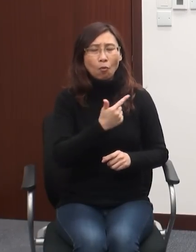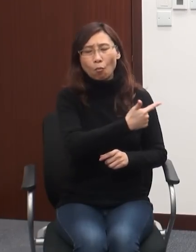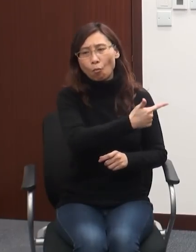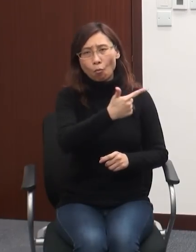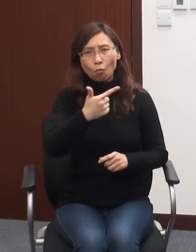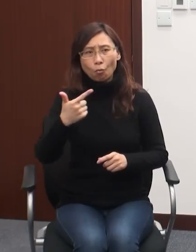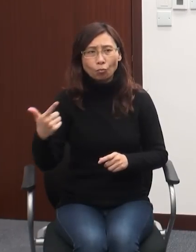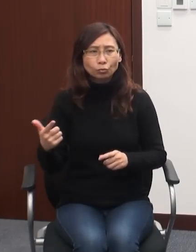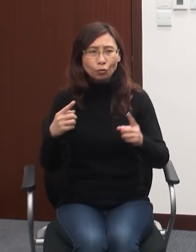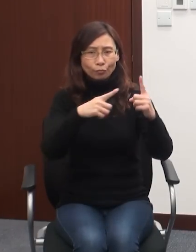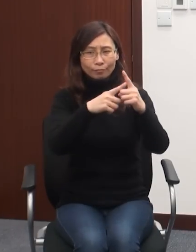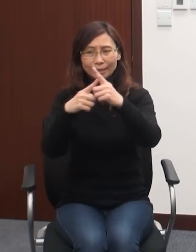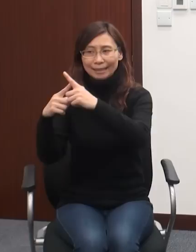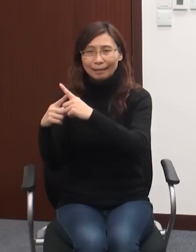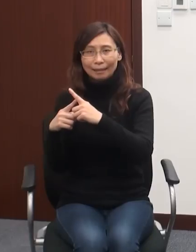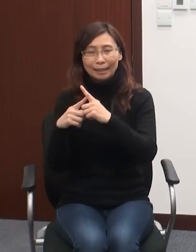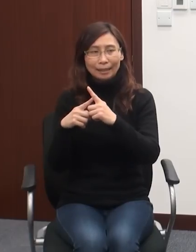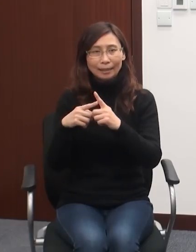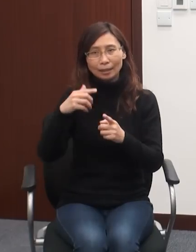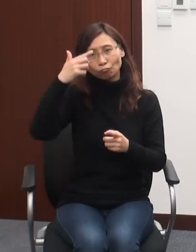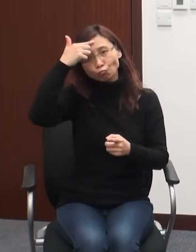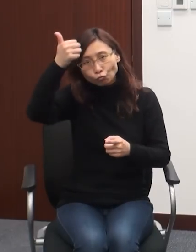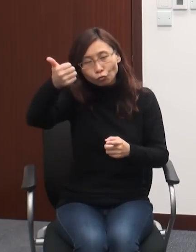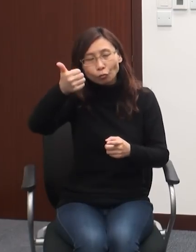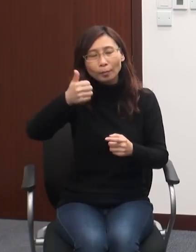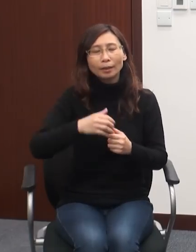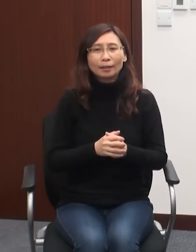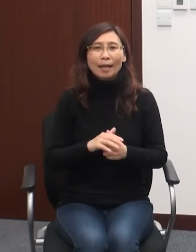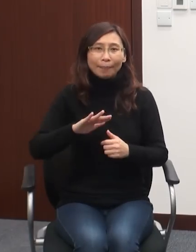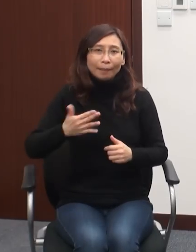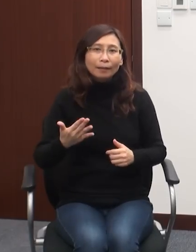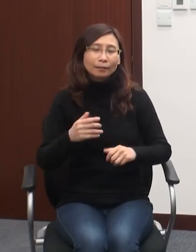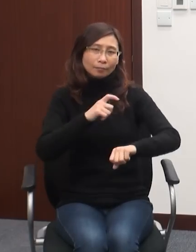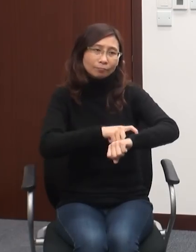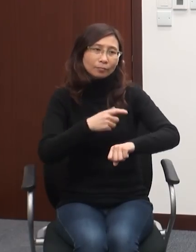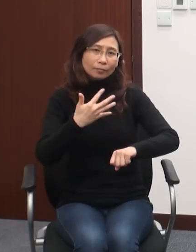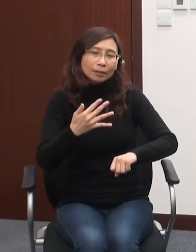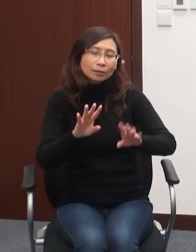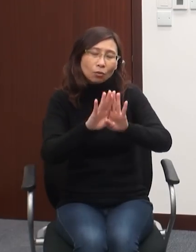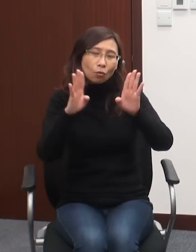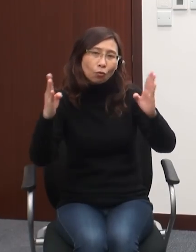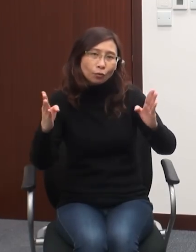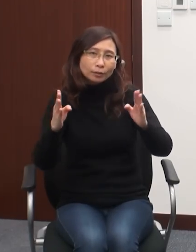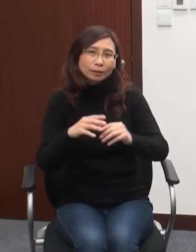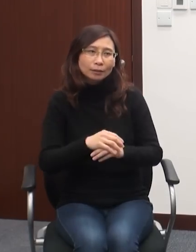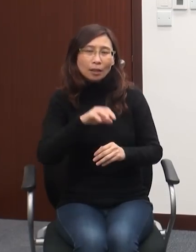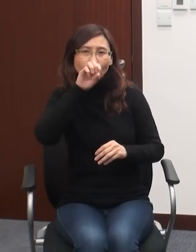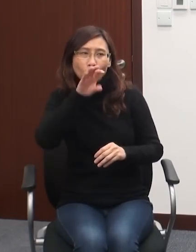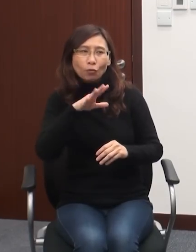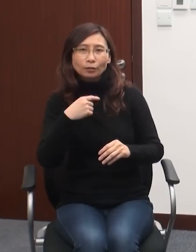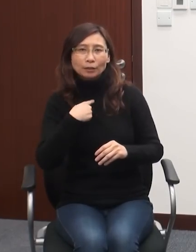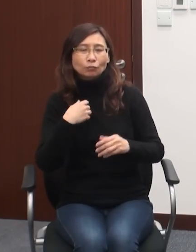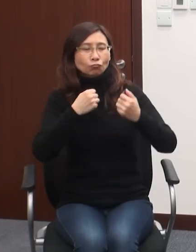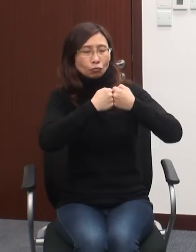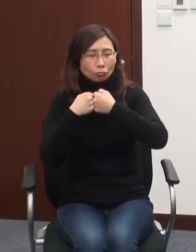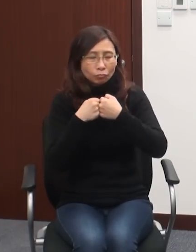㗎啦。問題係你幾時去 start 呢、這個，即係你去開始第一聲出嚟講就要抗爭嘅